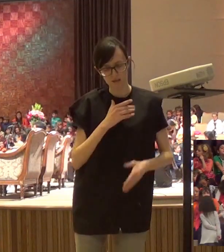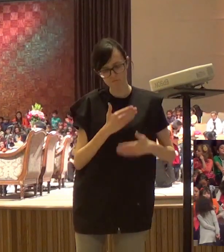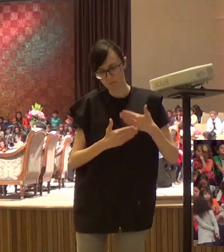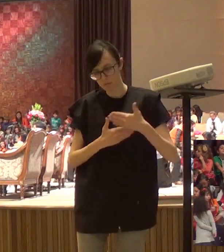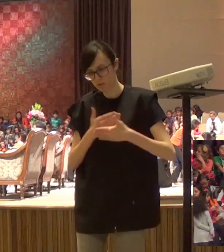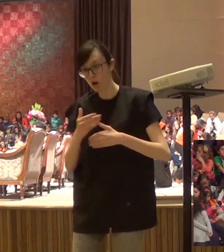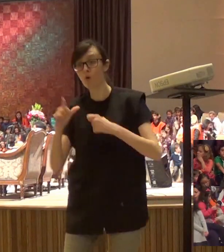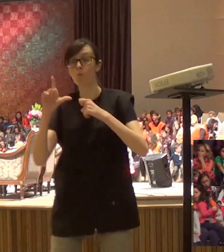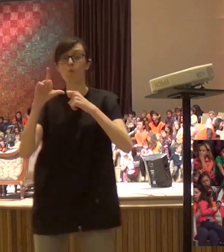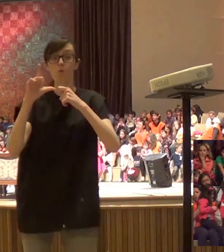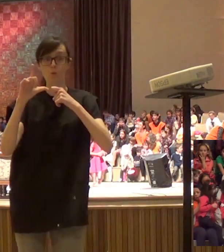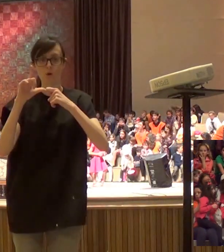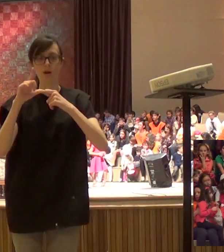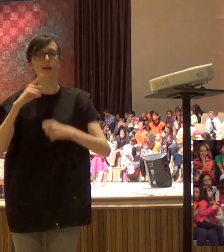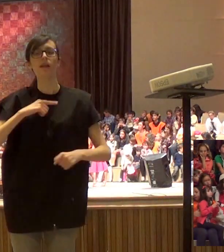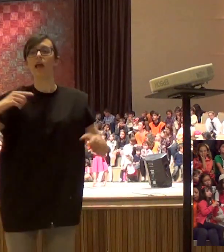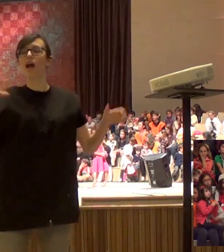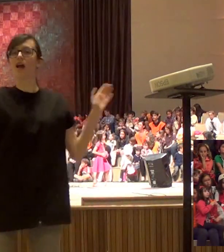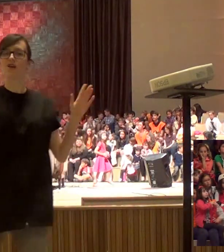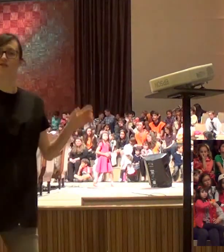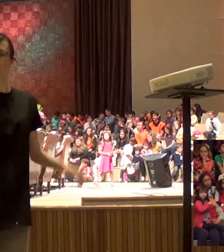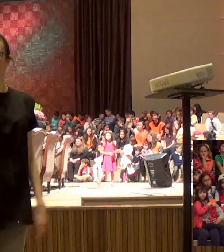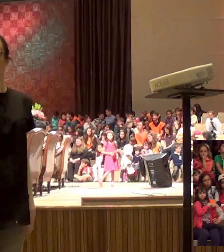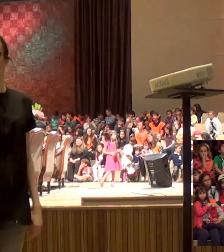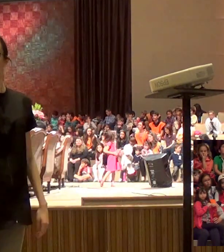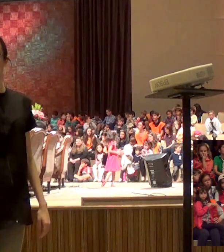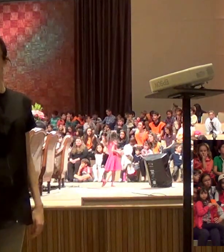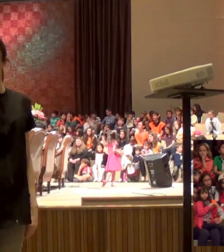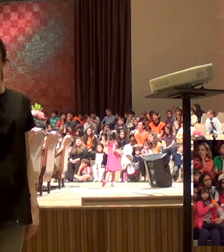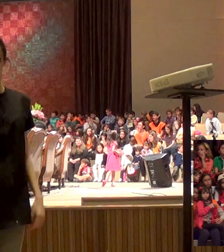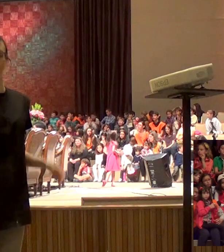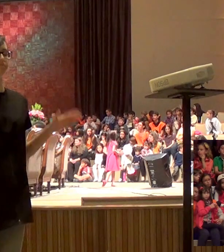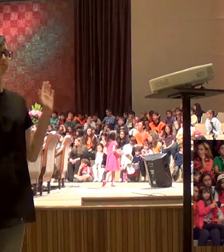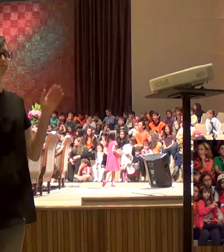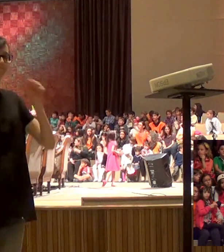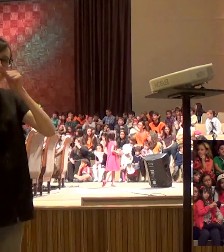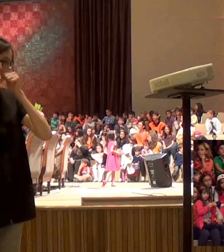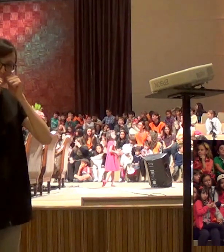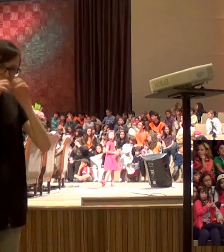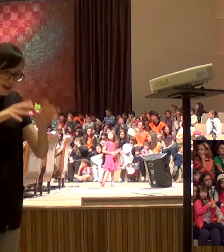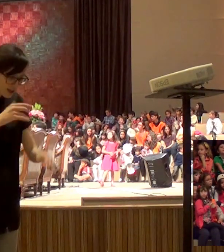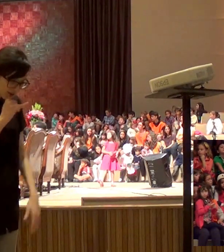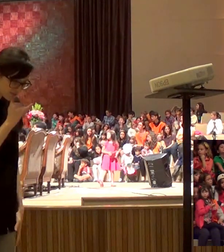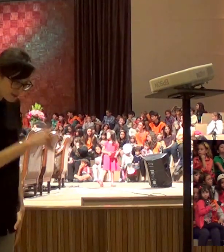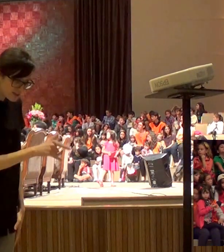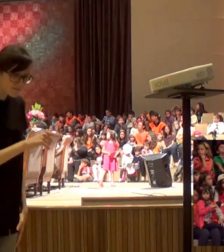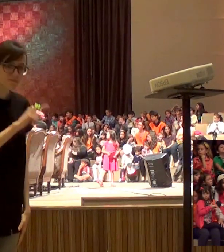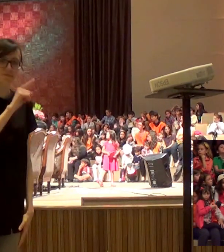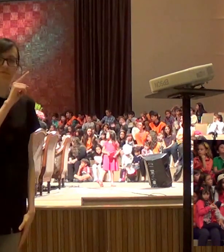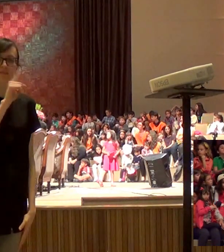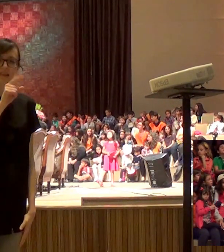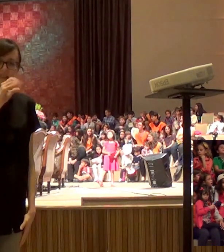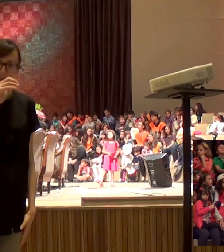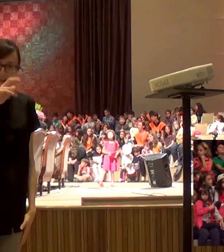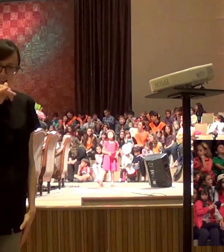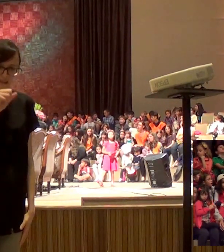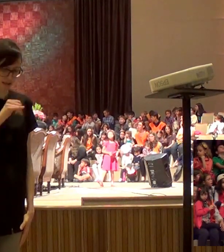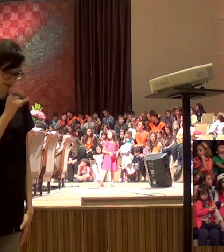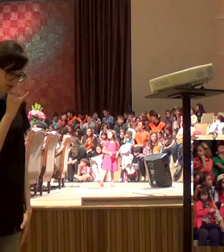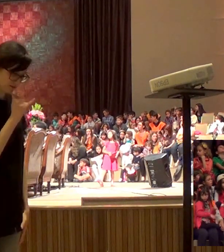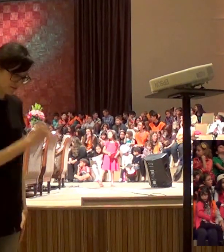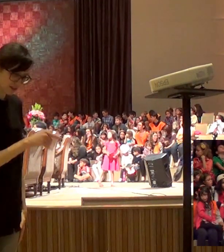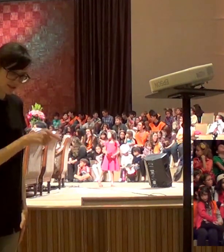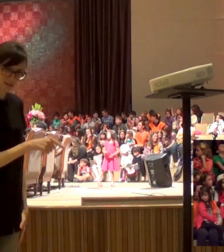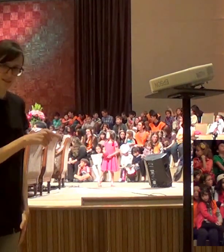Logo no início do Evangelho de Lucas, você encontra o anjo Gabriel anunciando essa promessa a Zacarias,